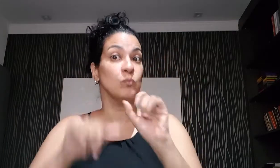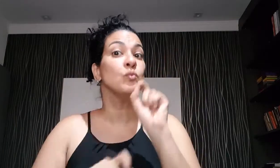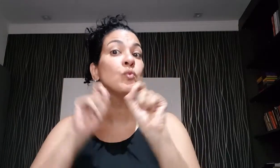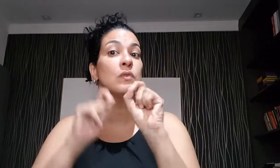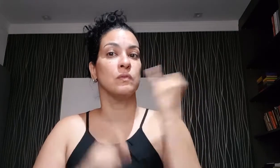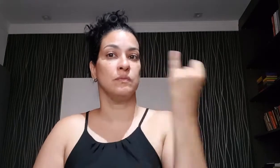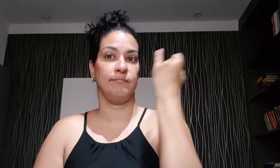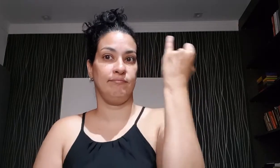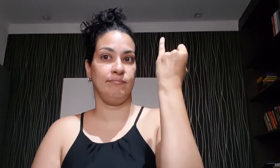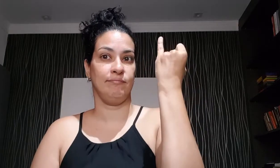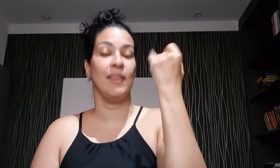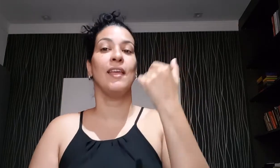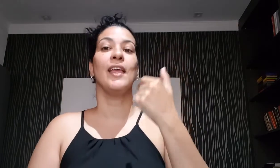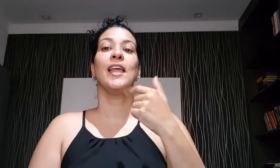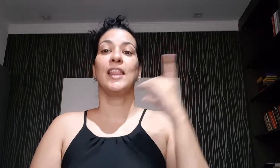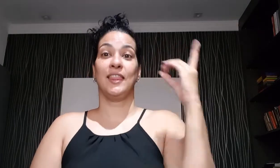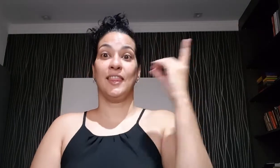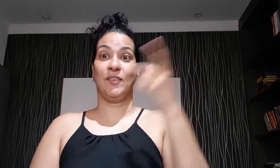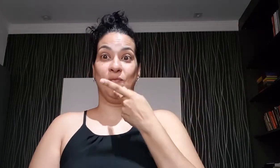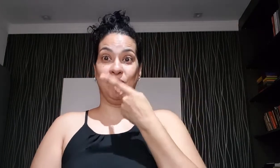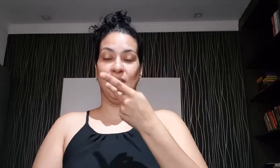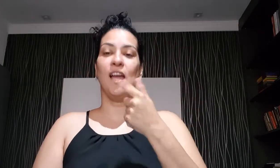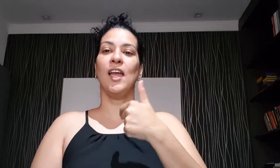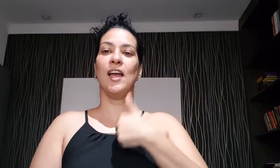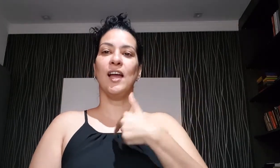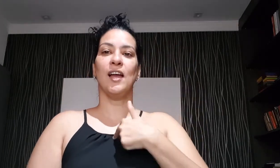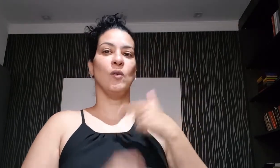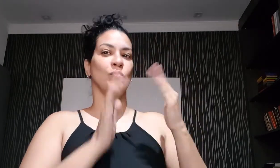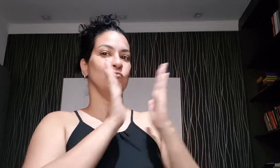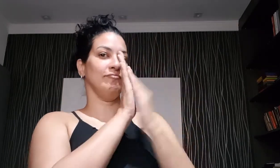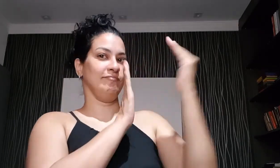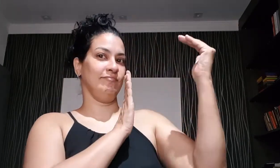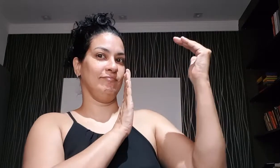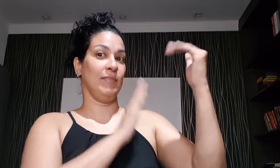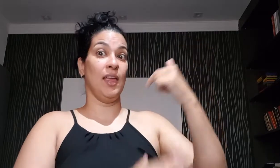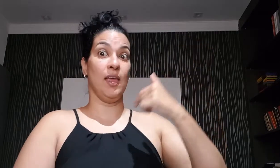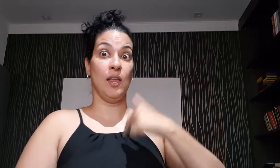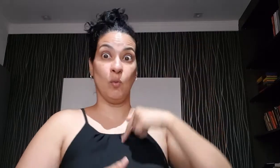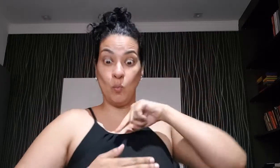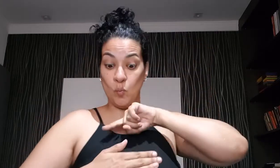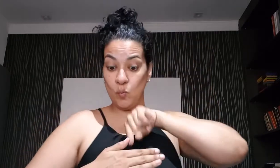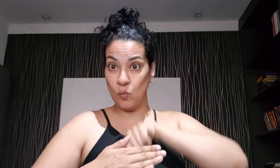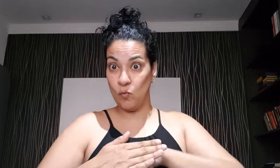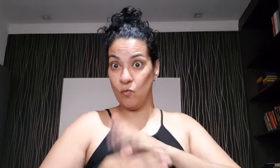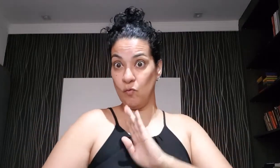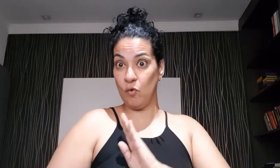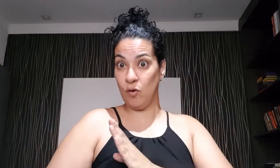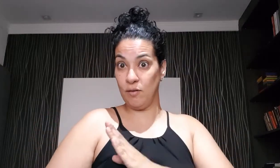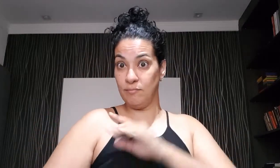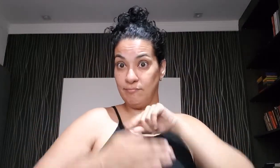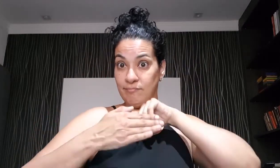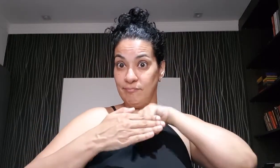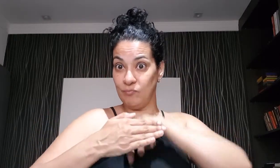ao Senhor de todo o meu coração. Esse salmo tem alguns ensinamentos para as nossas vidas. Nós